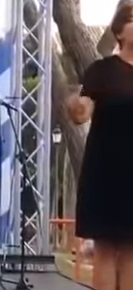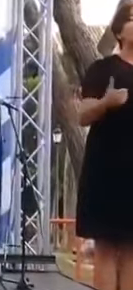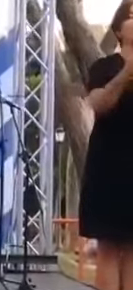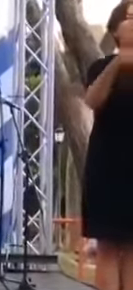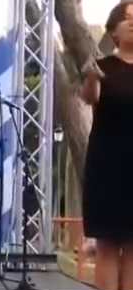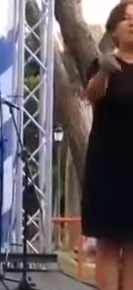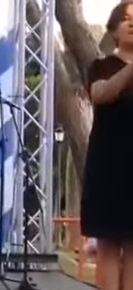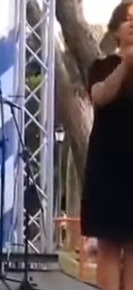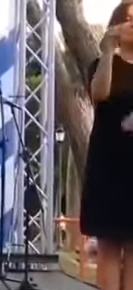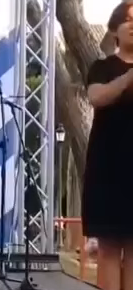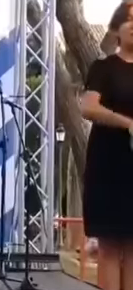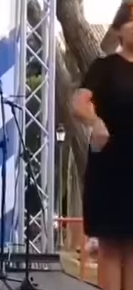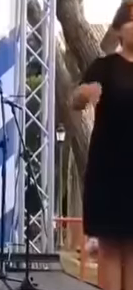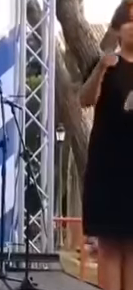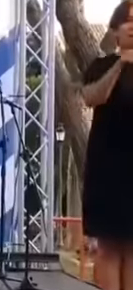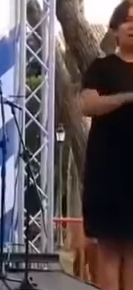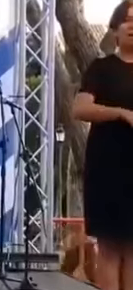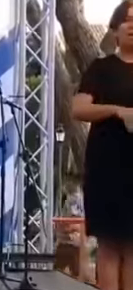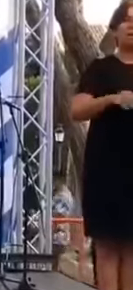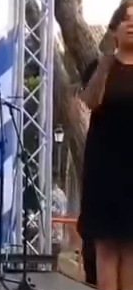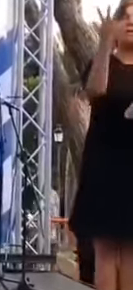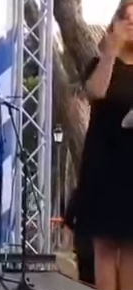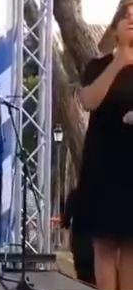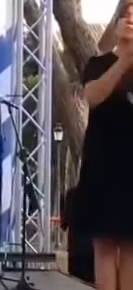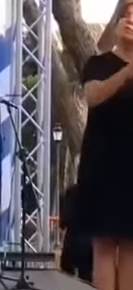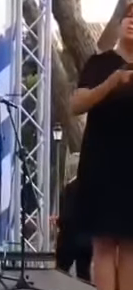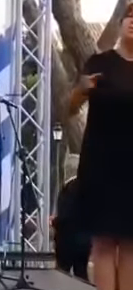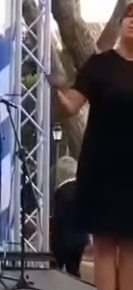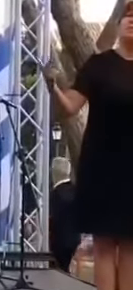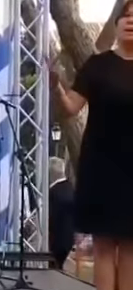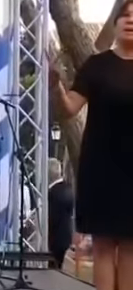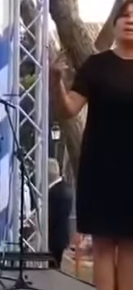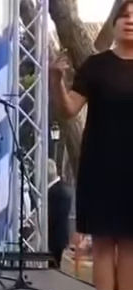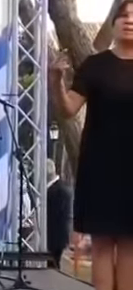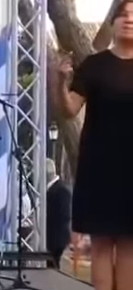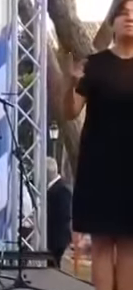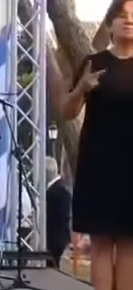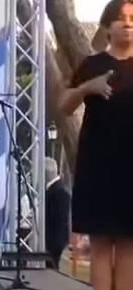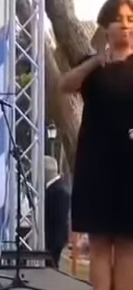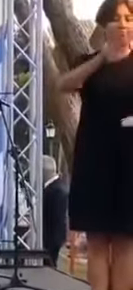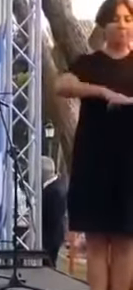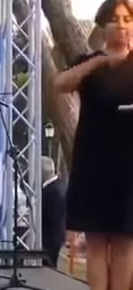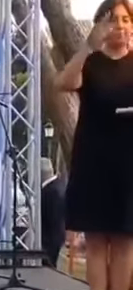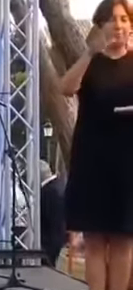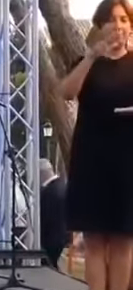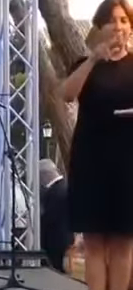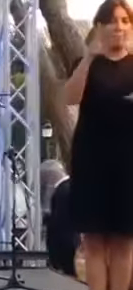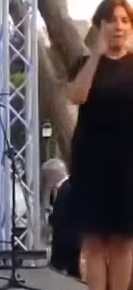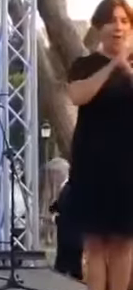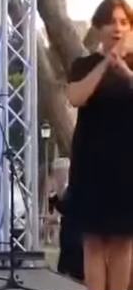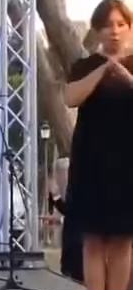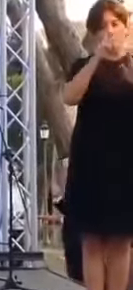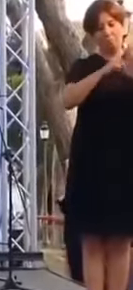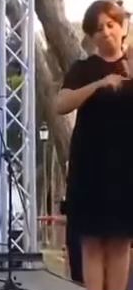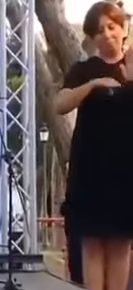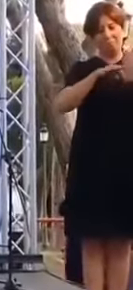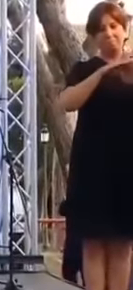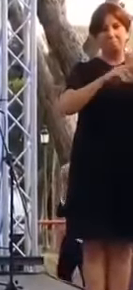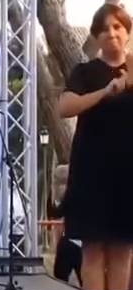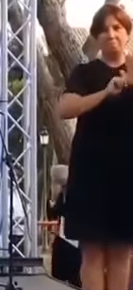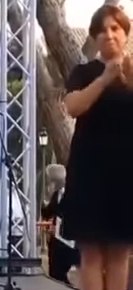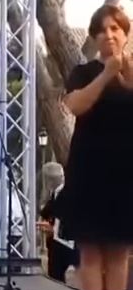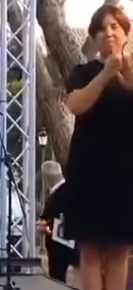nuova legge elettorale che vogliono provare ad approvare i primi d'agosto, confidando nel